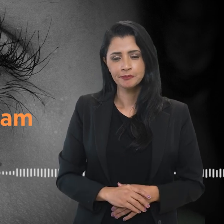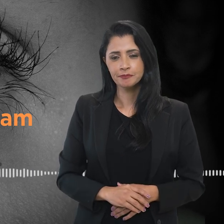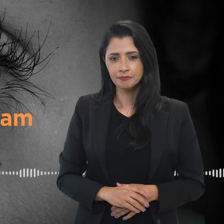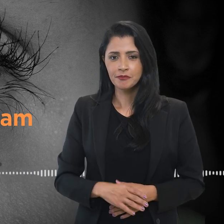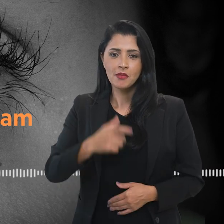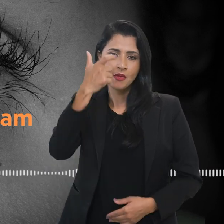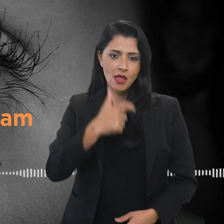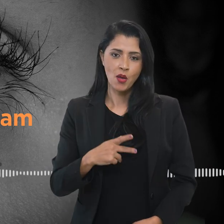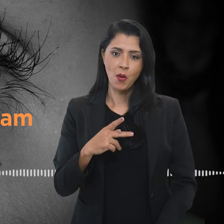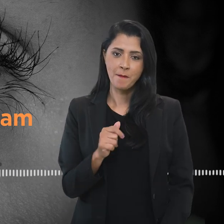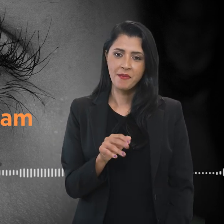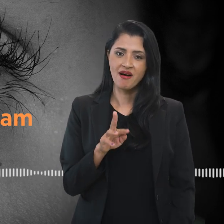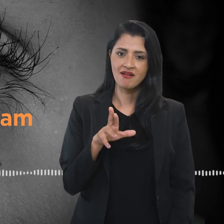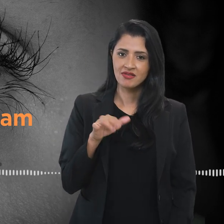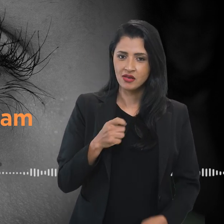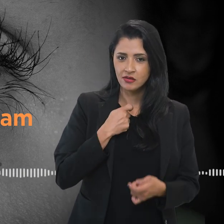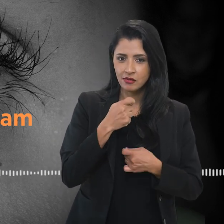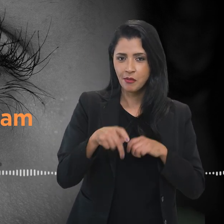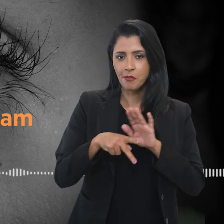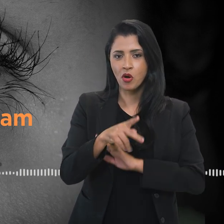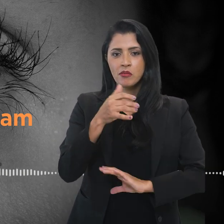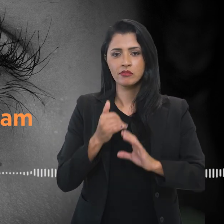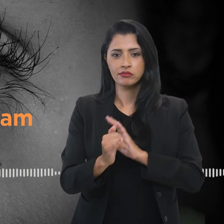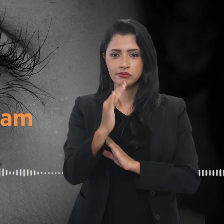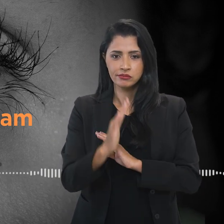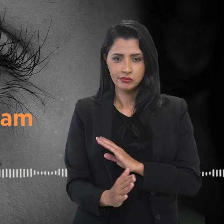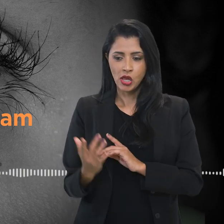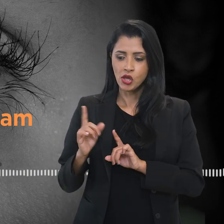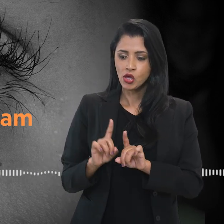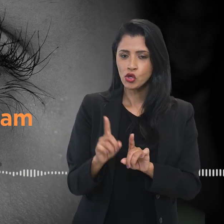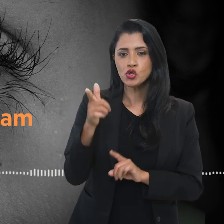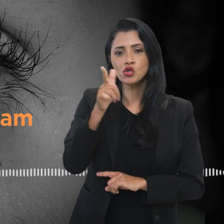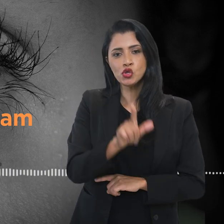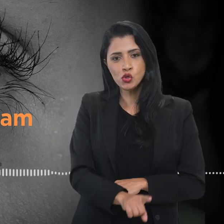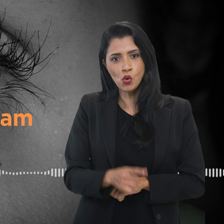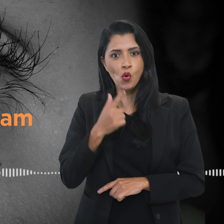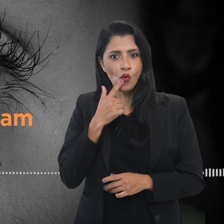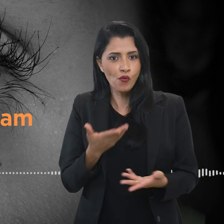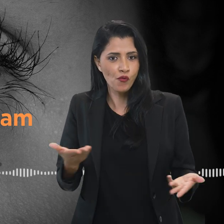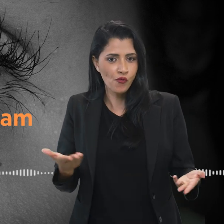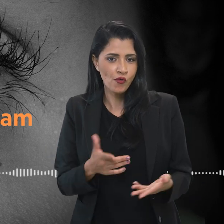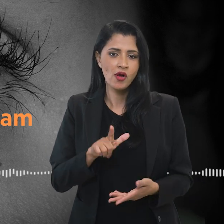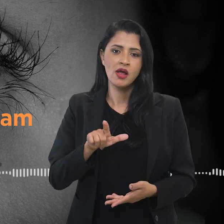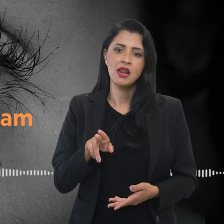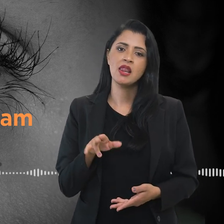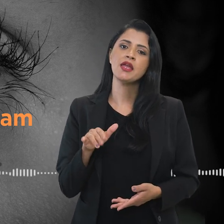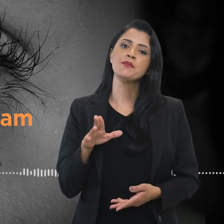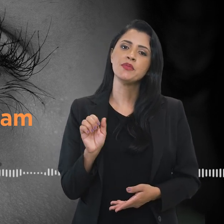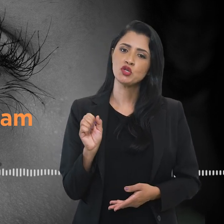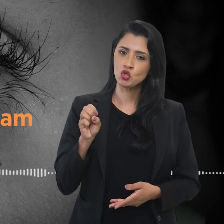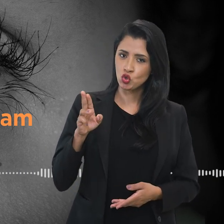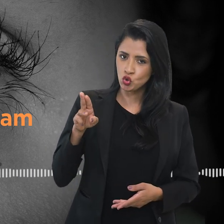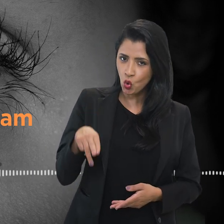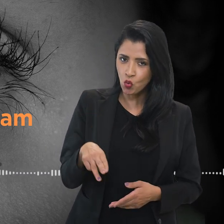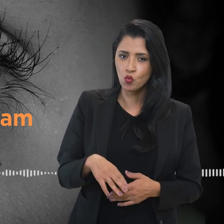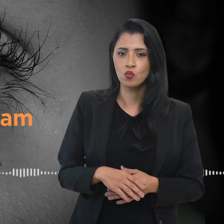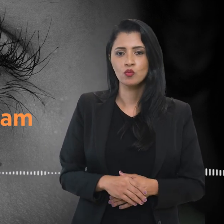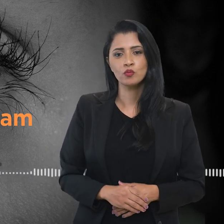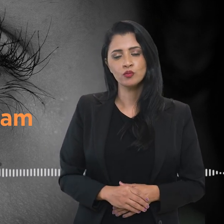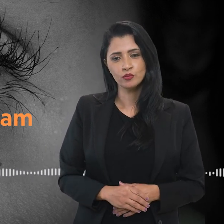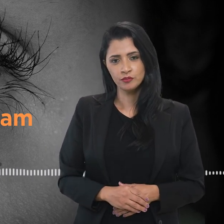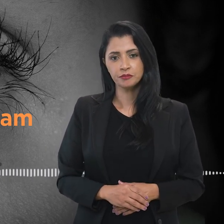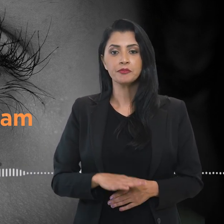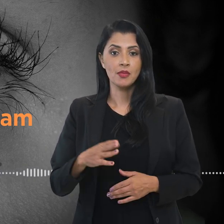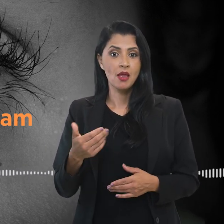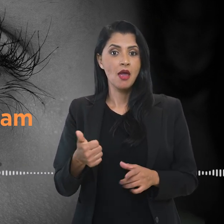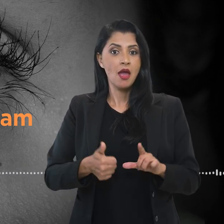Sou Patrícia Serrão, jornalista da EBC, e quem me acompanha mais uma vez nessa jornada é o Leiberson Pedrosa.